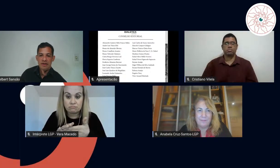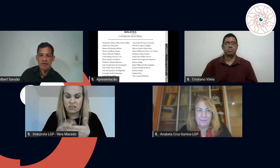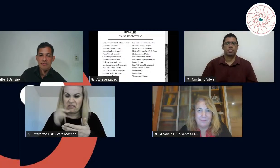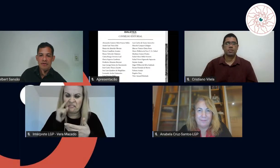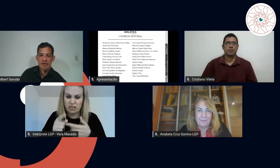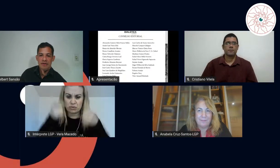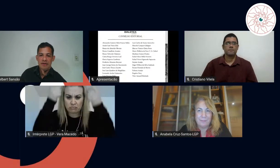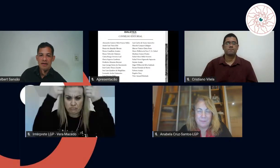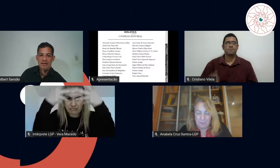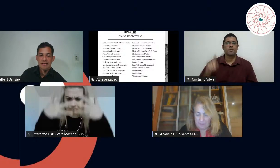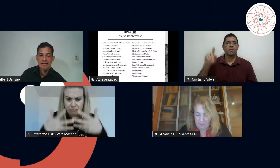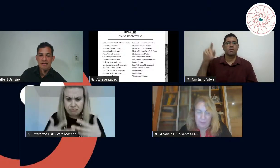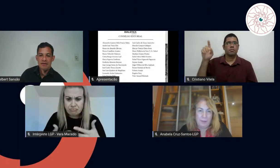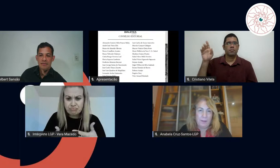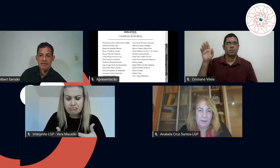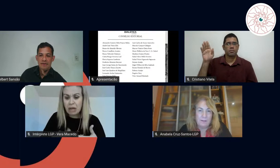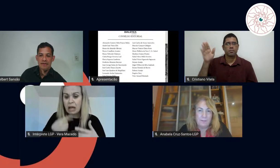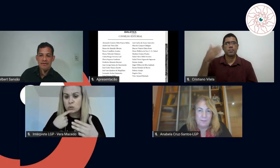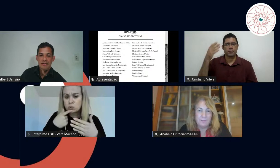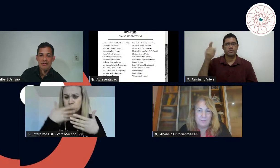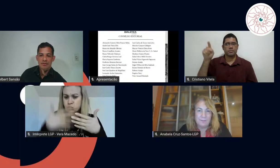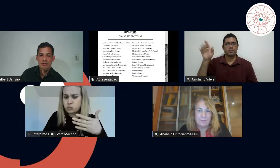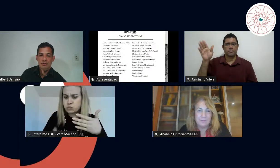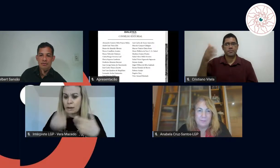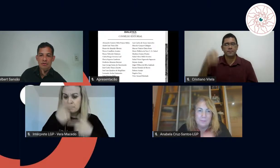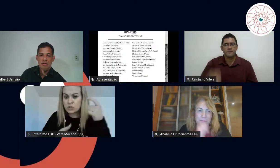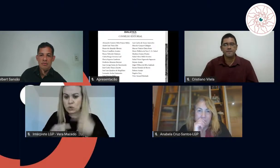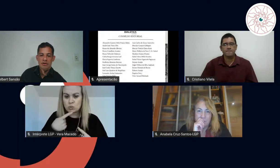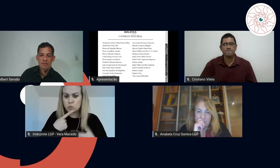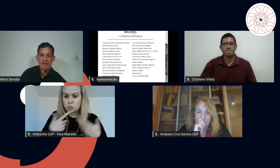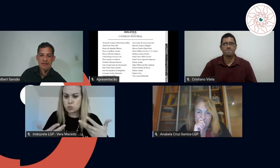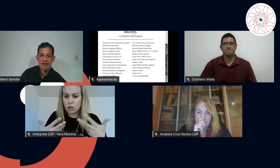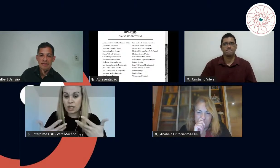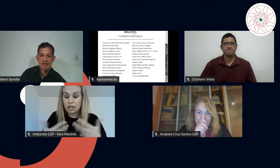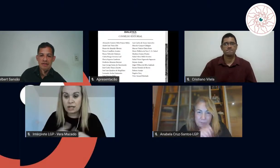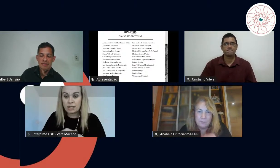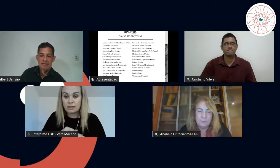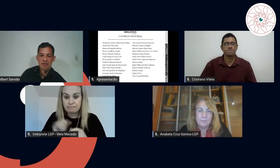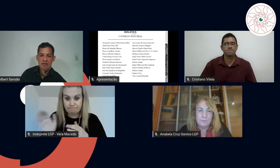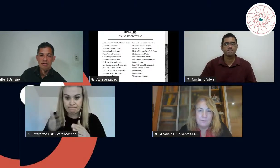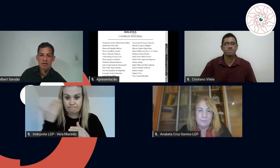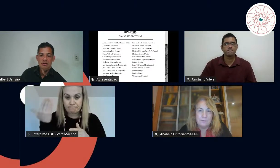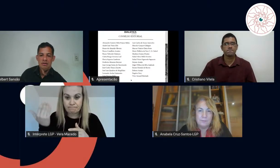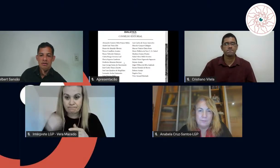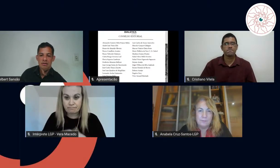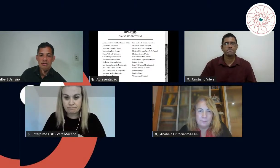A gente vê como a equipe é extensa, né, para para ter esse livro. Pode